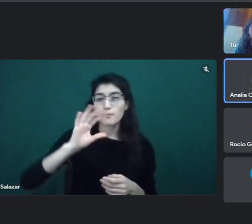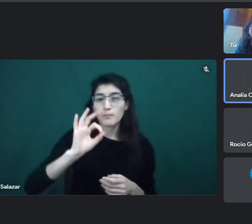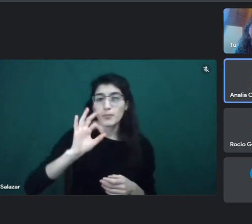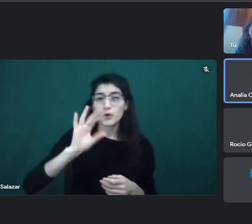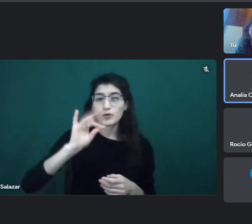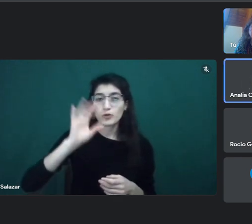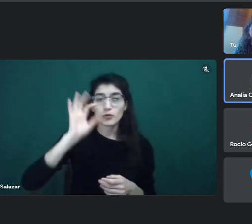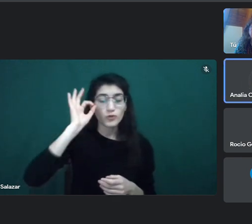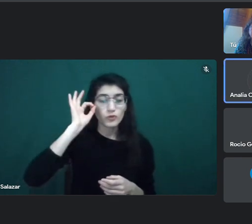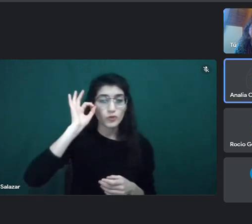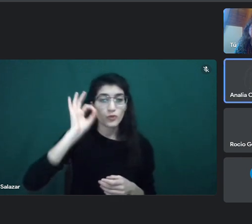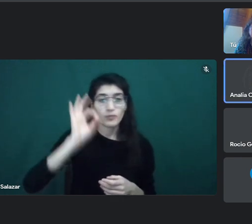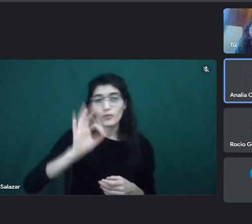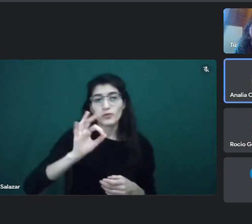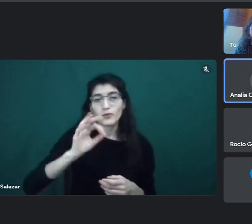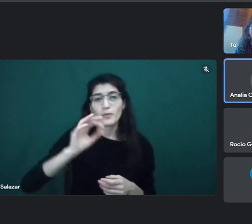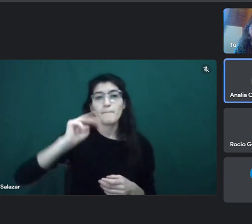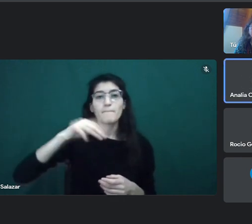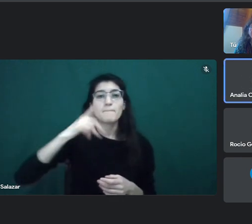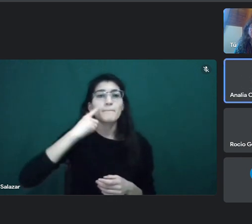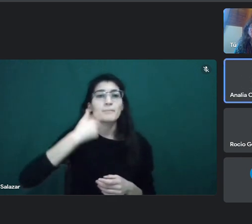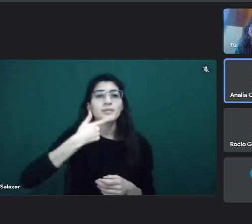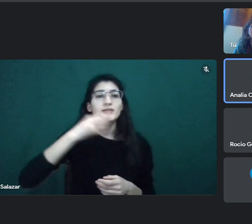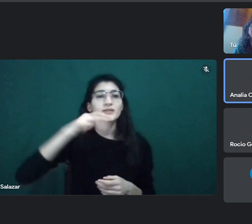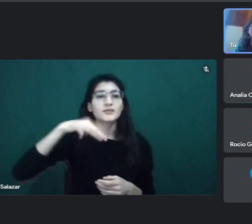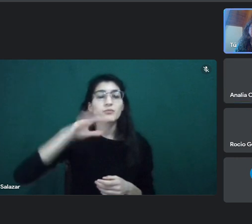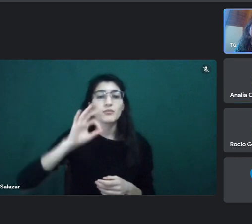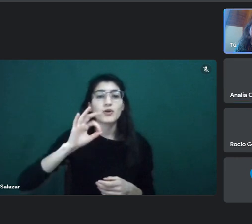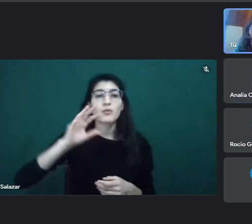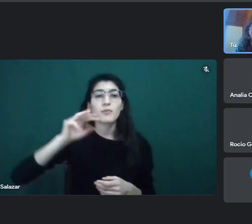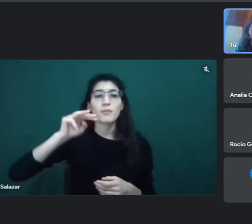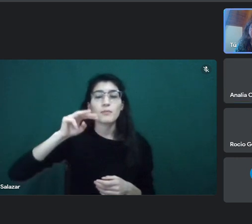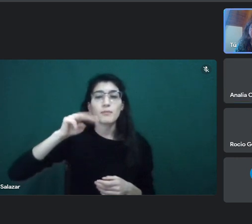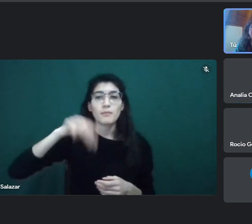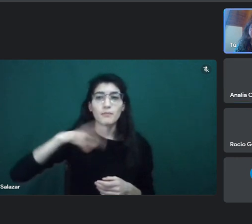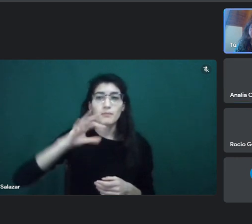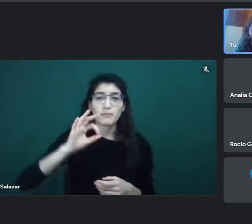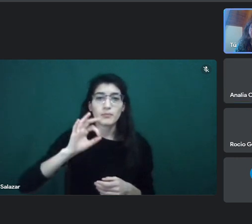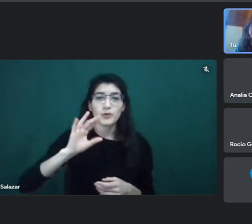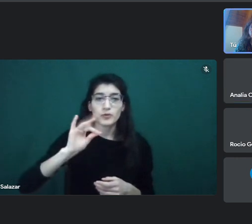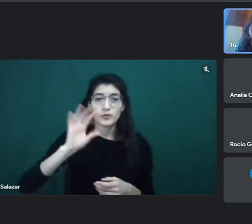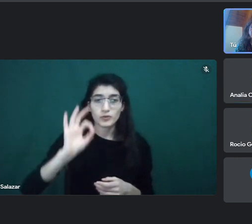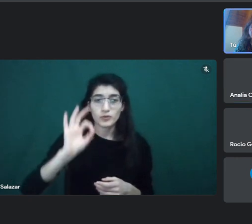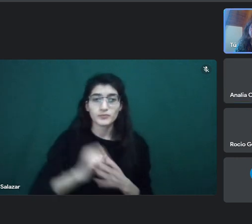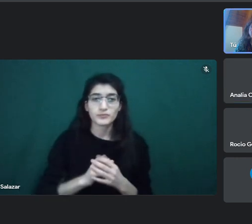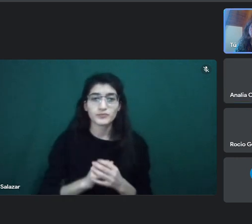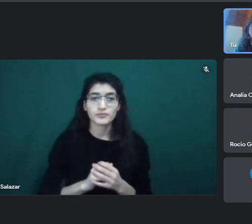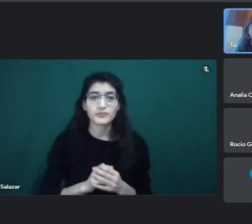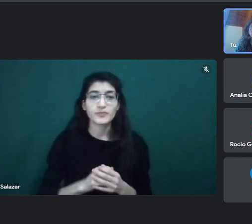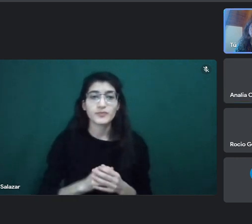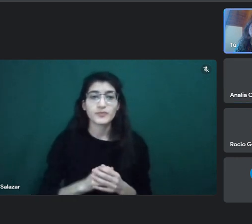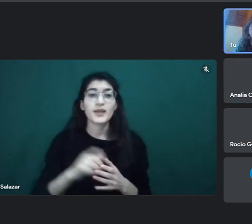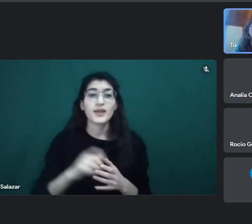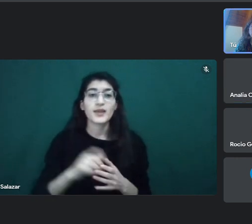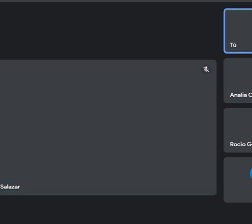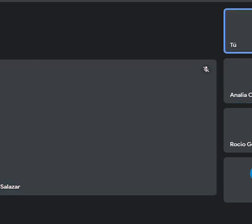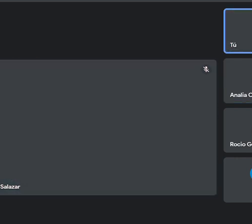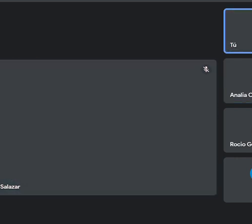Sí. Bueno. Managers, ¿qué quiere decir managers? A ver, la hemos visto.